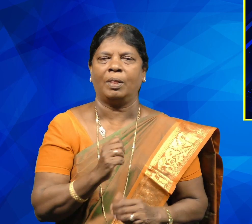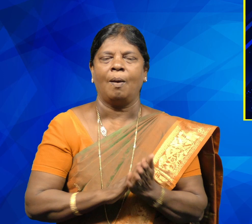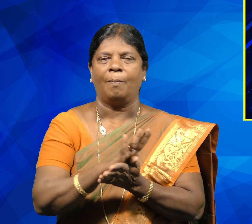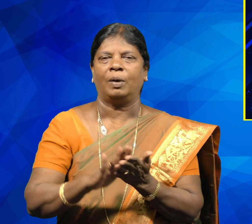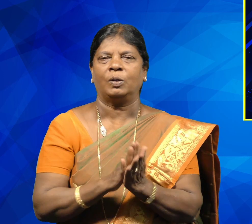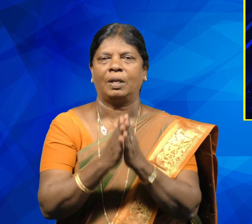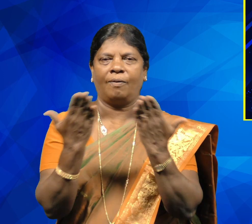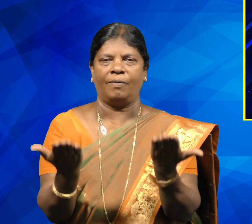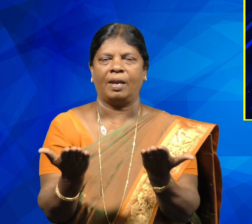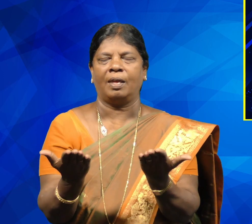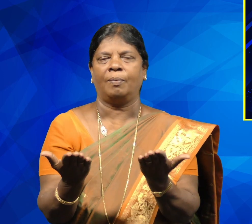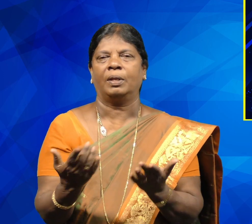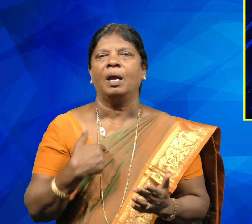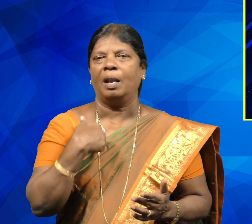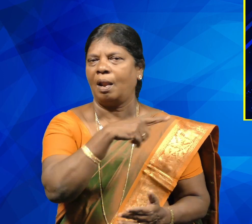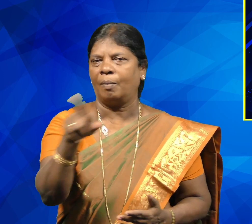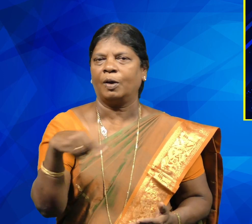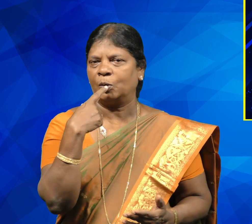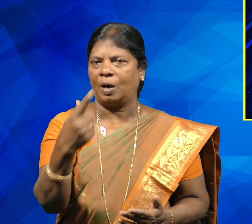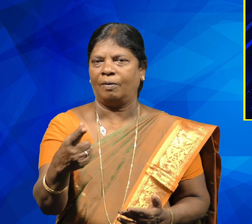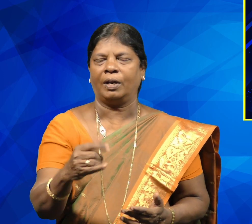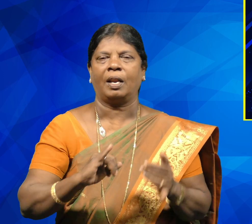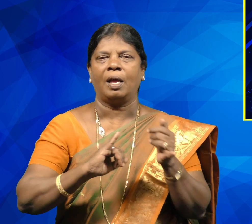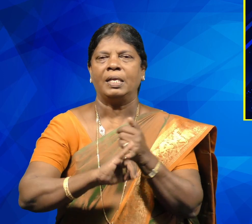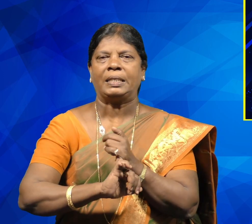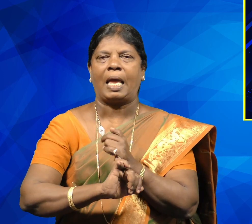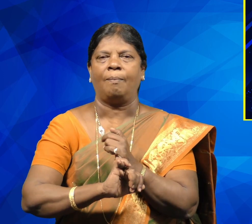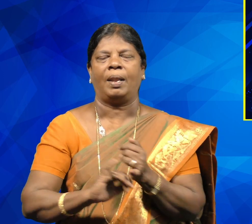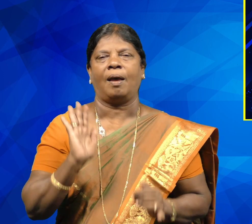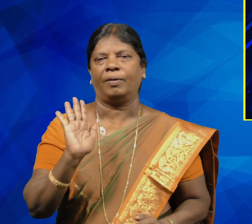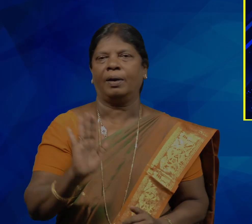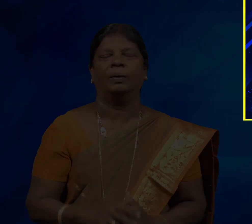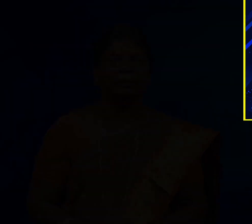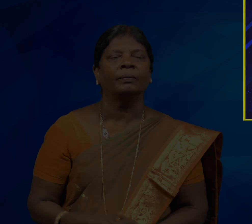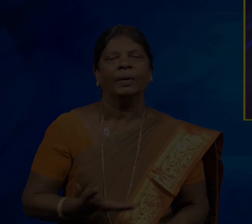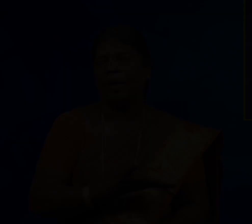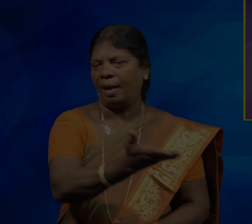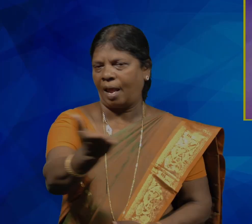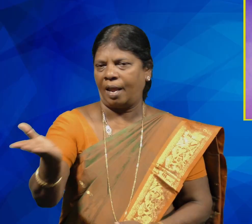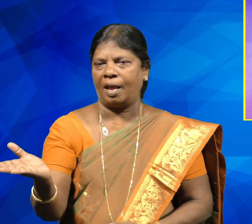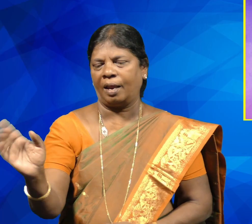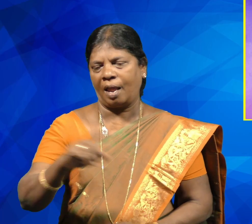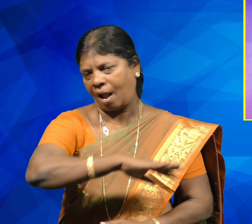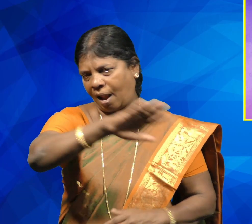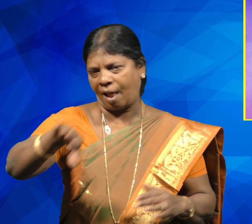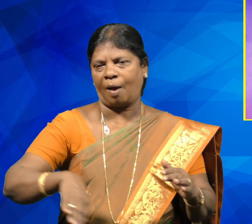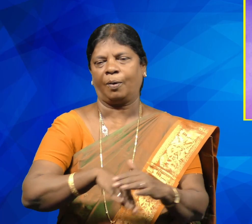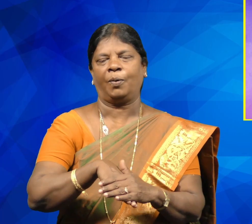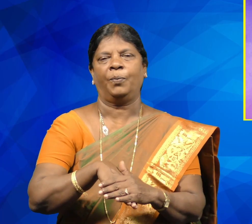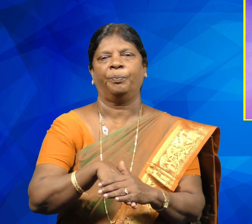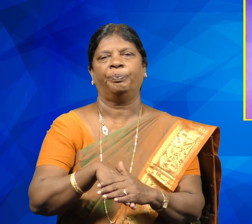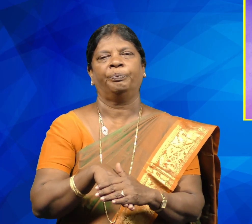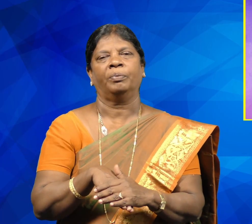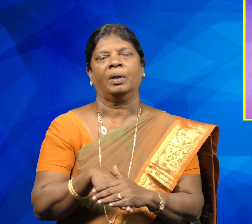என்பதையும் பரிசுத்த வேதாகமத்திலிருந்து நமக்கு விளக்க வருகிறார் திரு சைமன் அவர்கள். நேயர் பெருமக்கள்